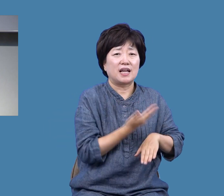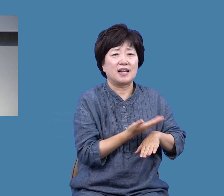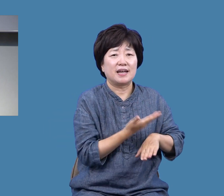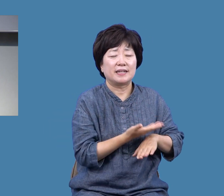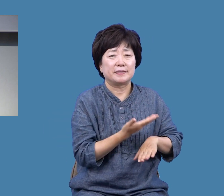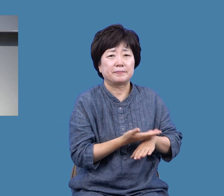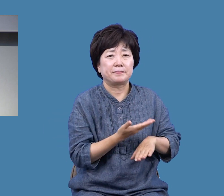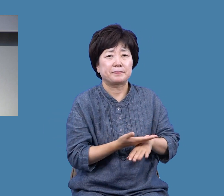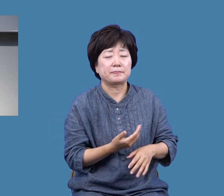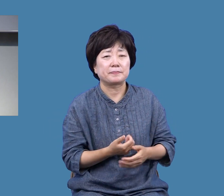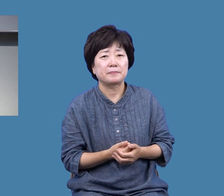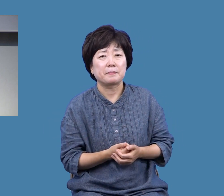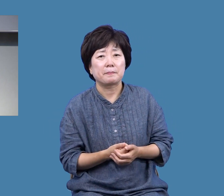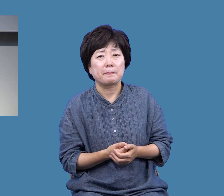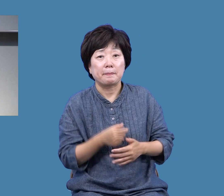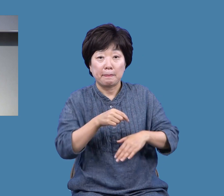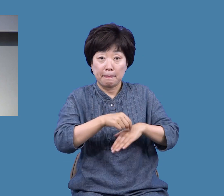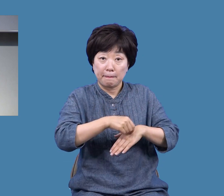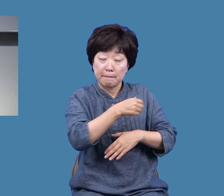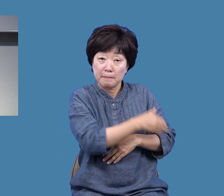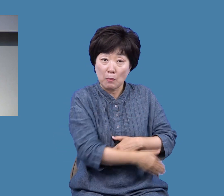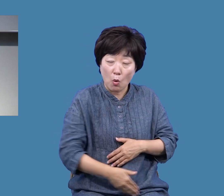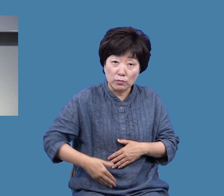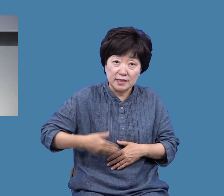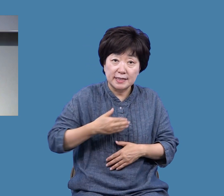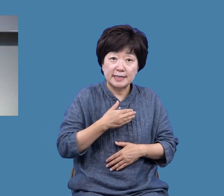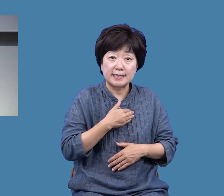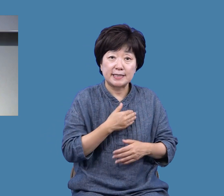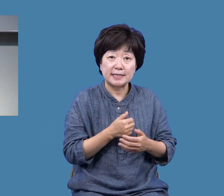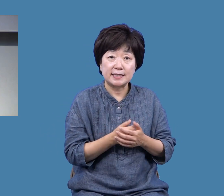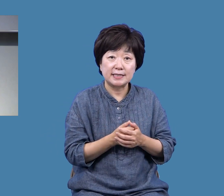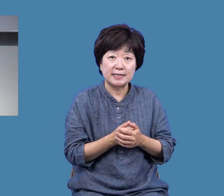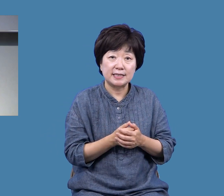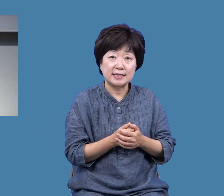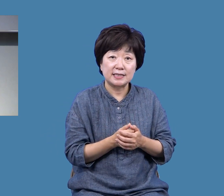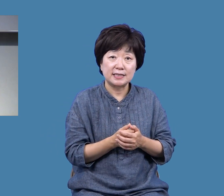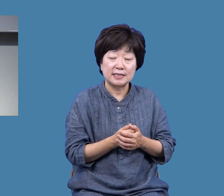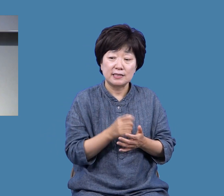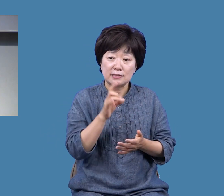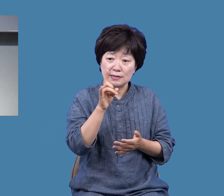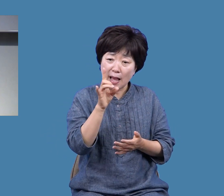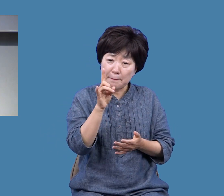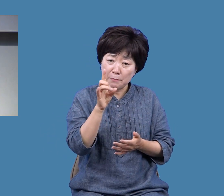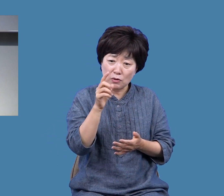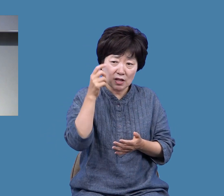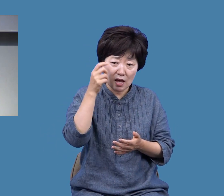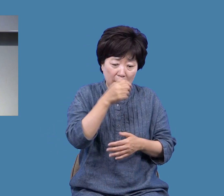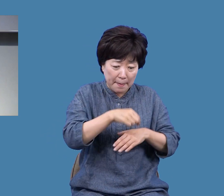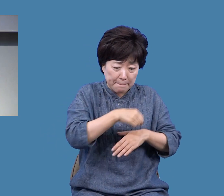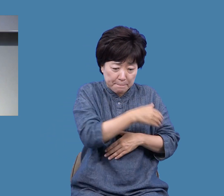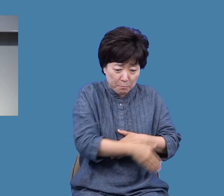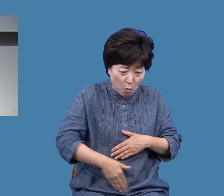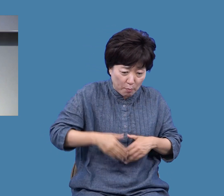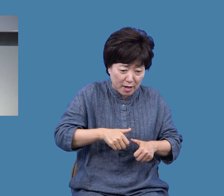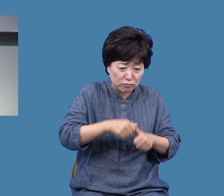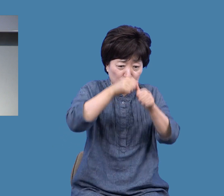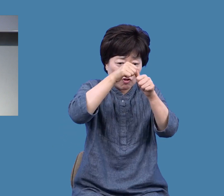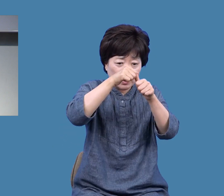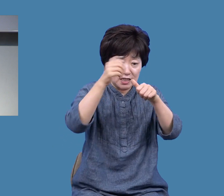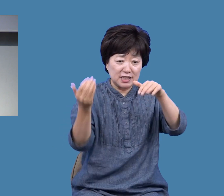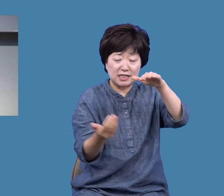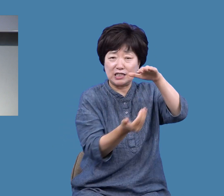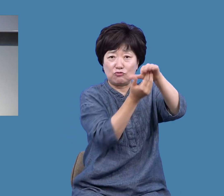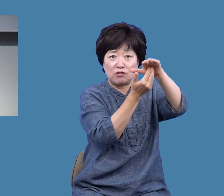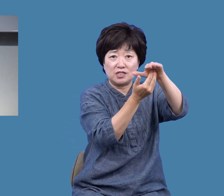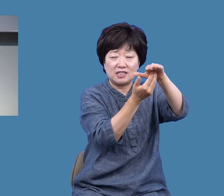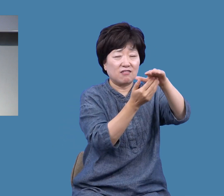몸은 달라요. 몸은 한 번에 몸의 구원이 이루어지는 게 아니에요. 한 번에 몸의